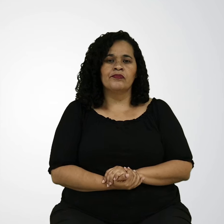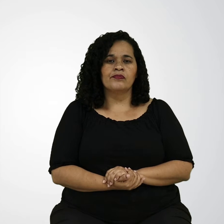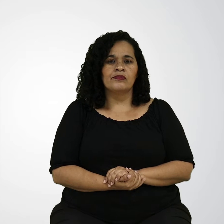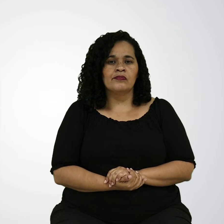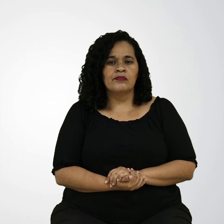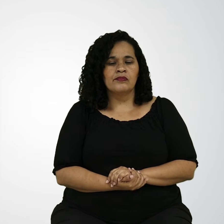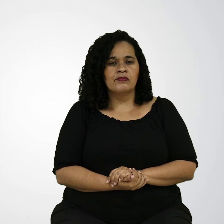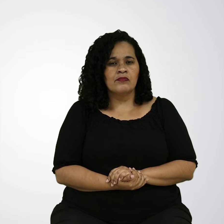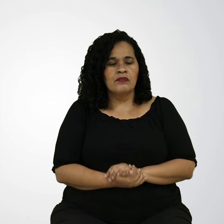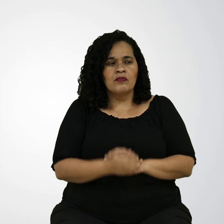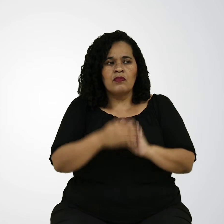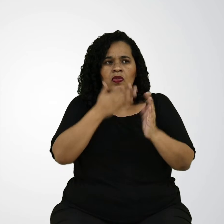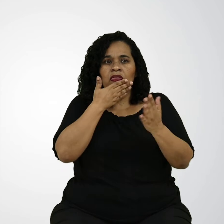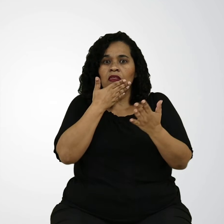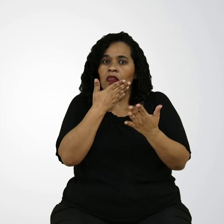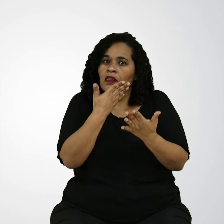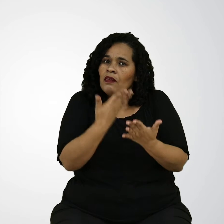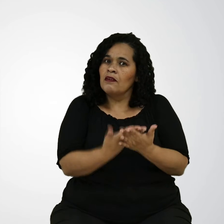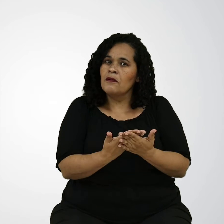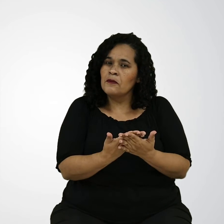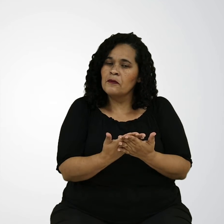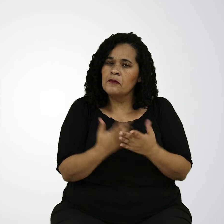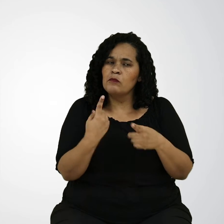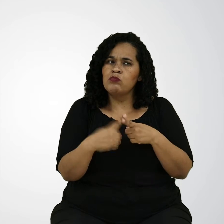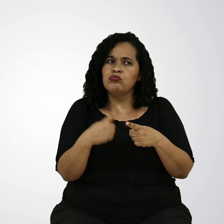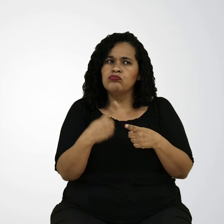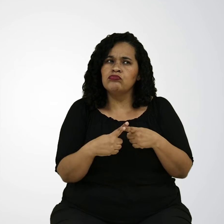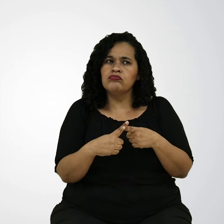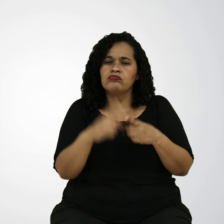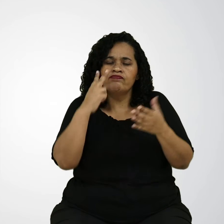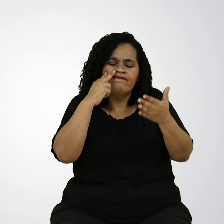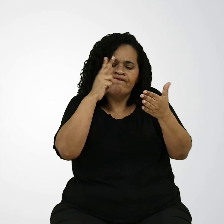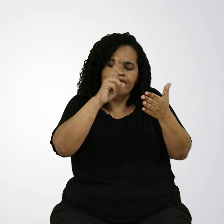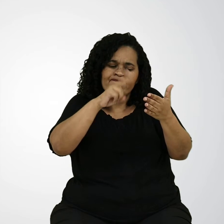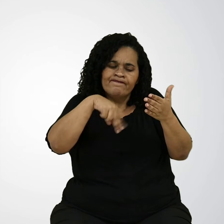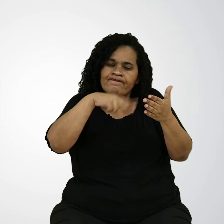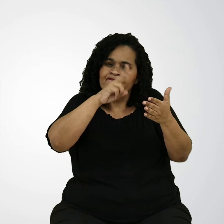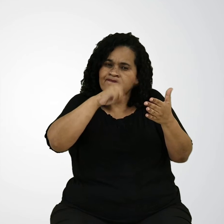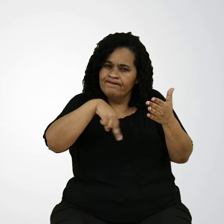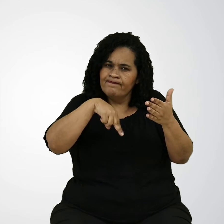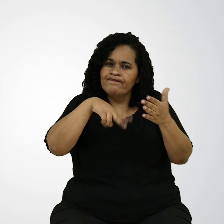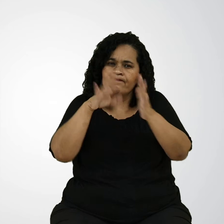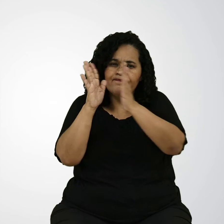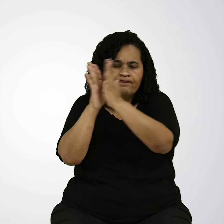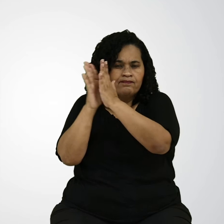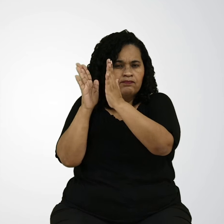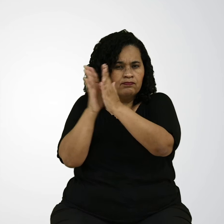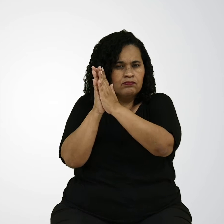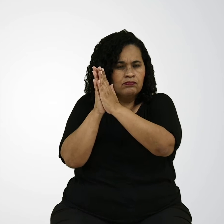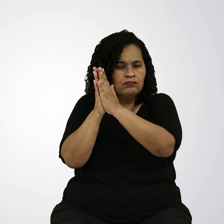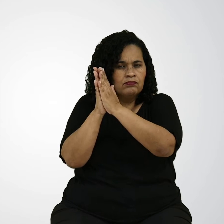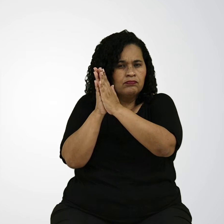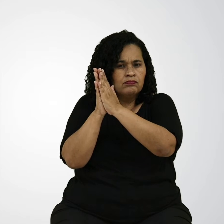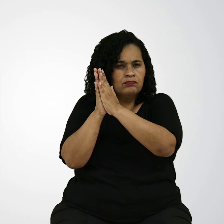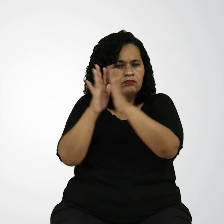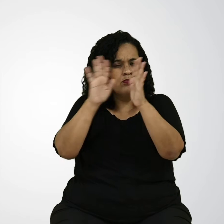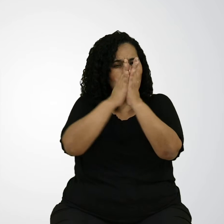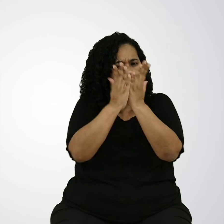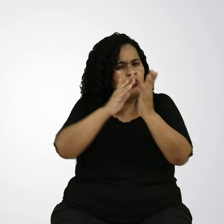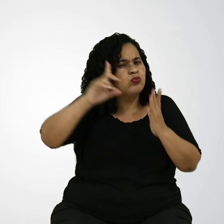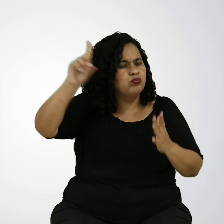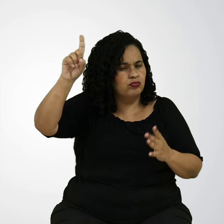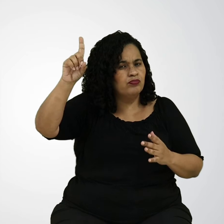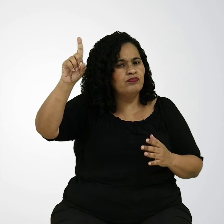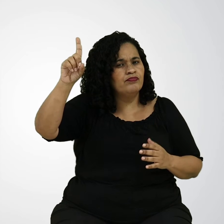Me impressiona muito todas as vezes que eu leio as orações que estão registradas na